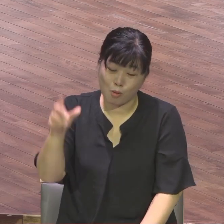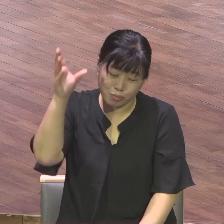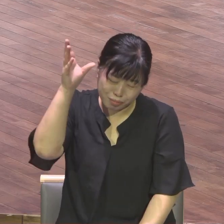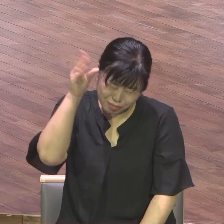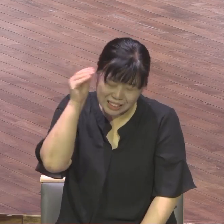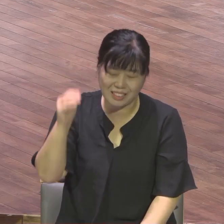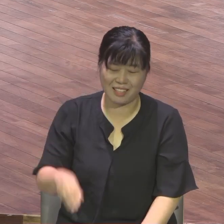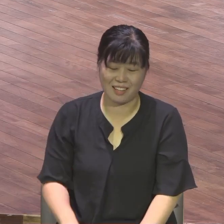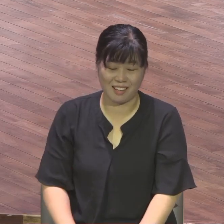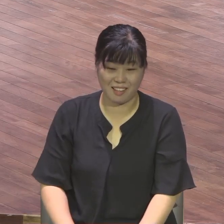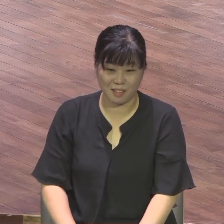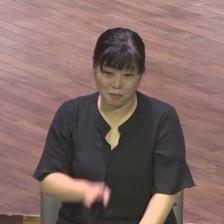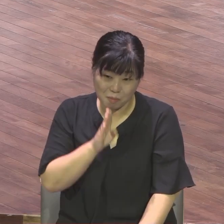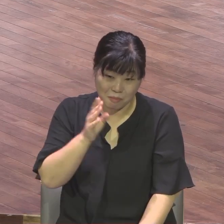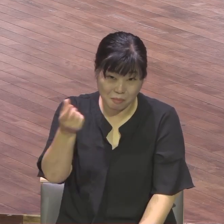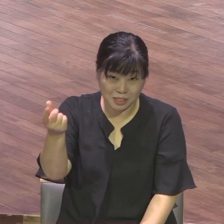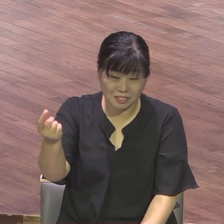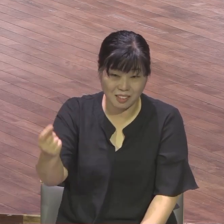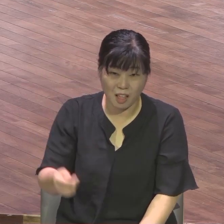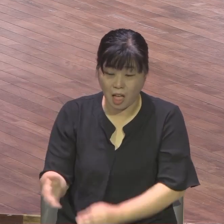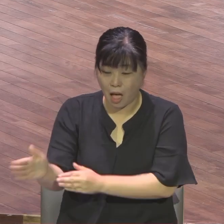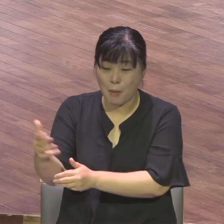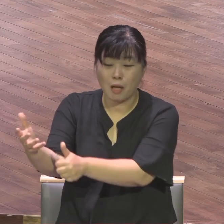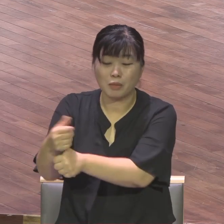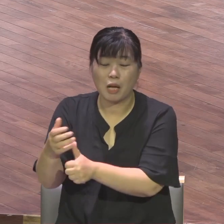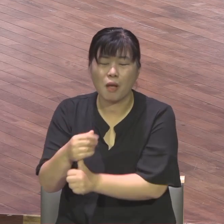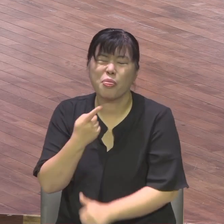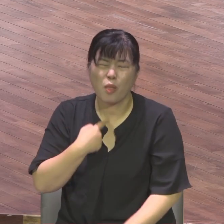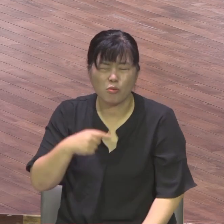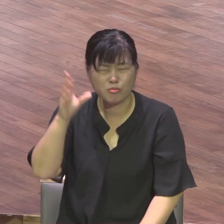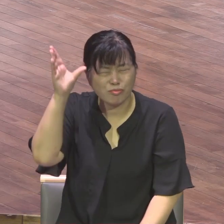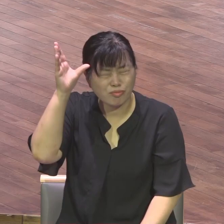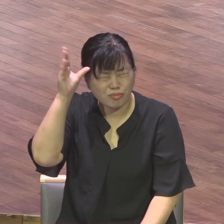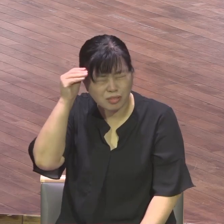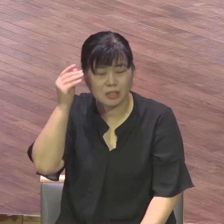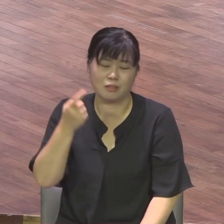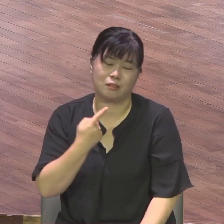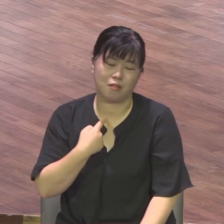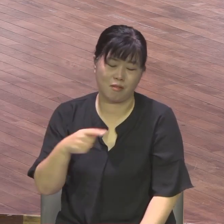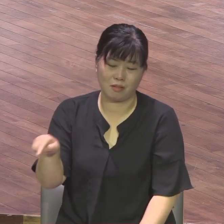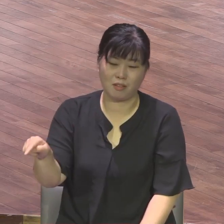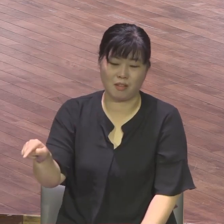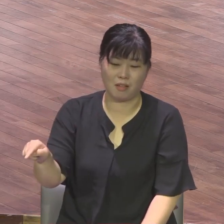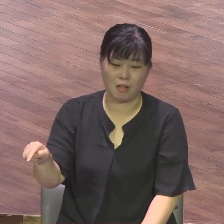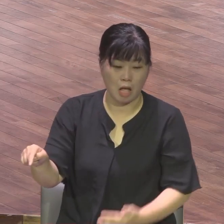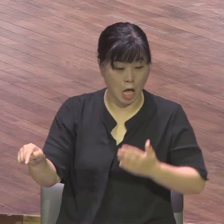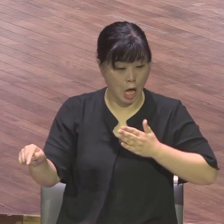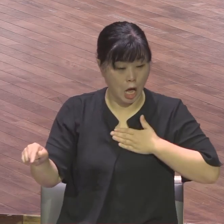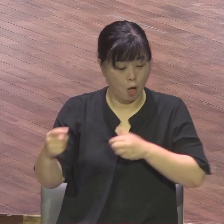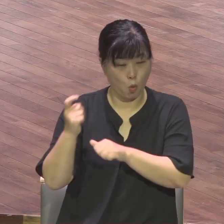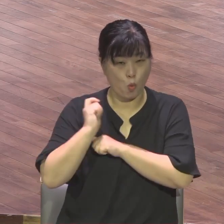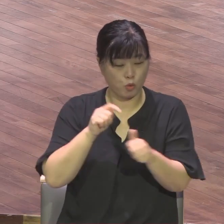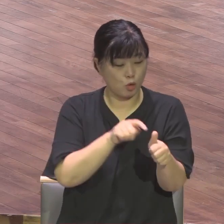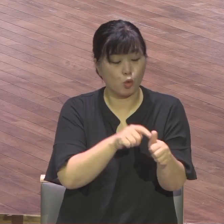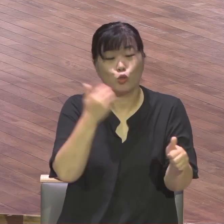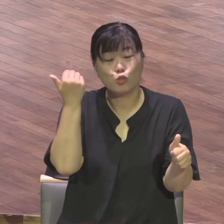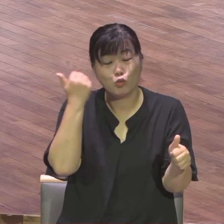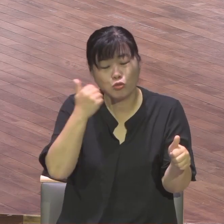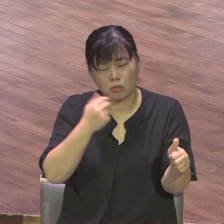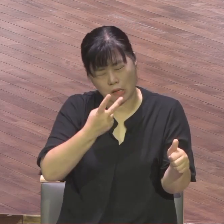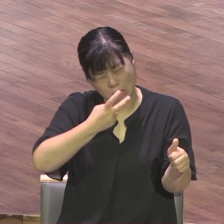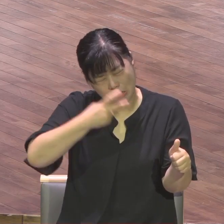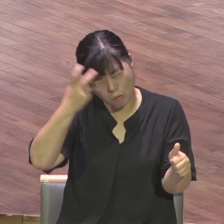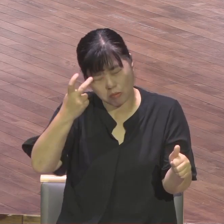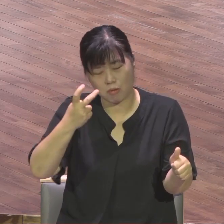자기가 완전히 자기 나라가 장악하고 있는 나라에 이런 외적인 모습과 비교할 수 없는 영적